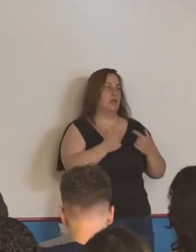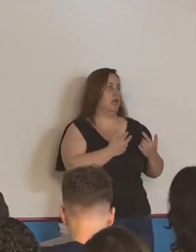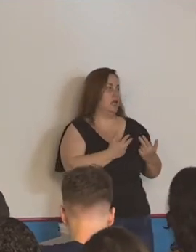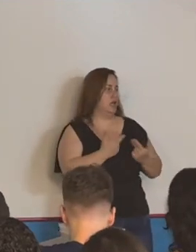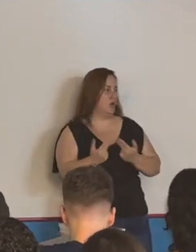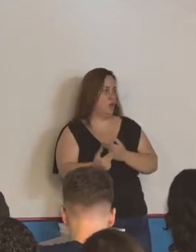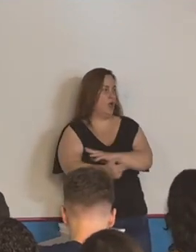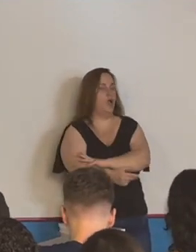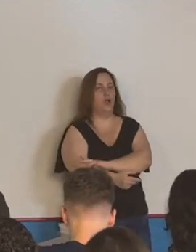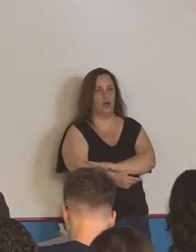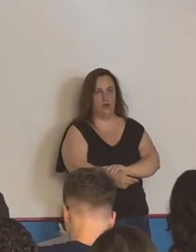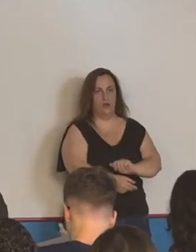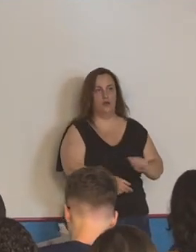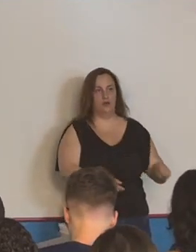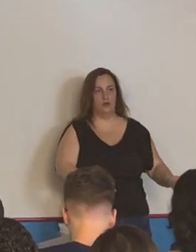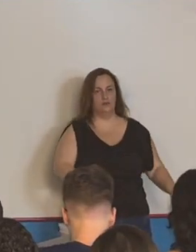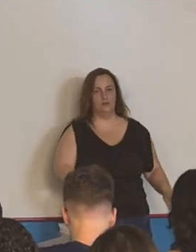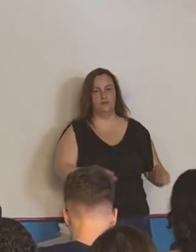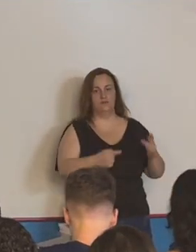estrutura, essa ábside